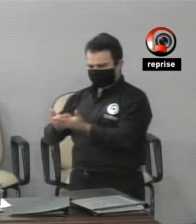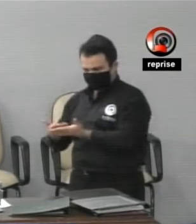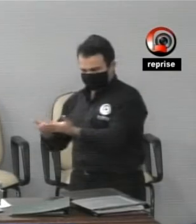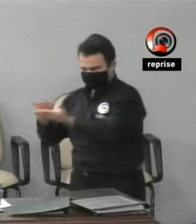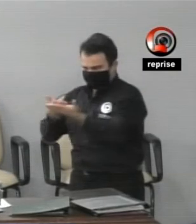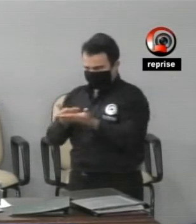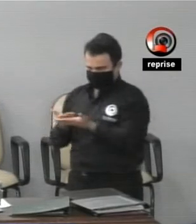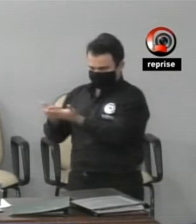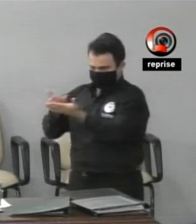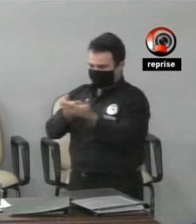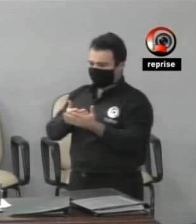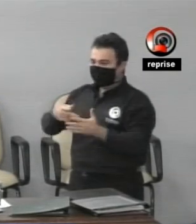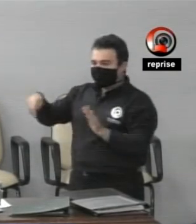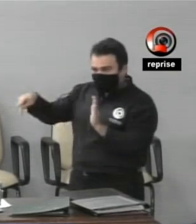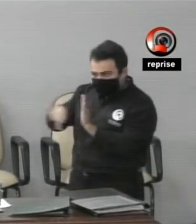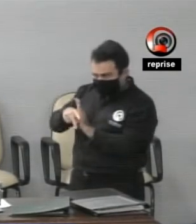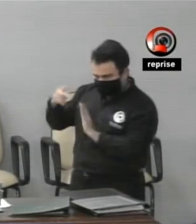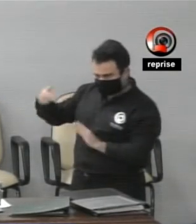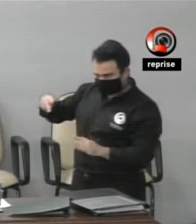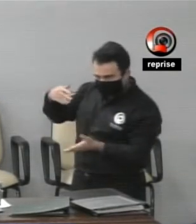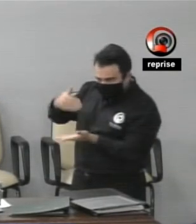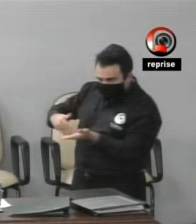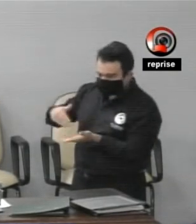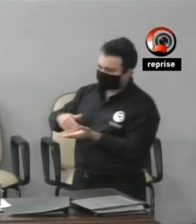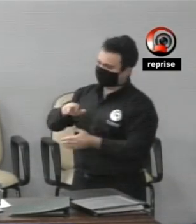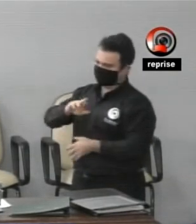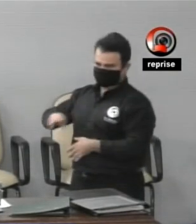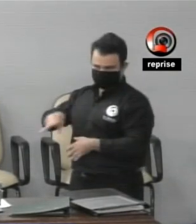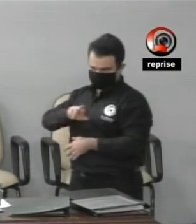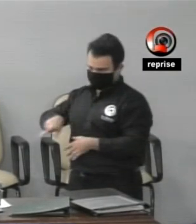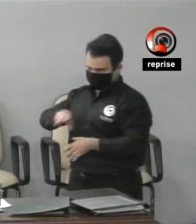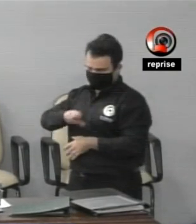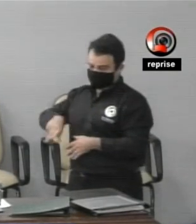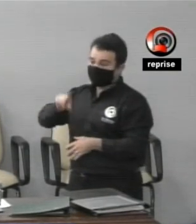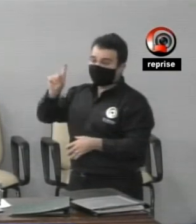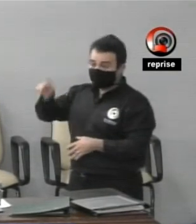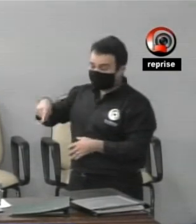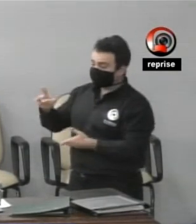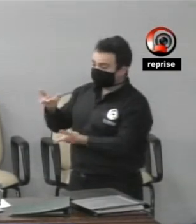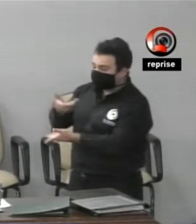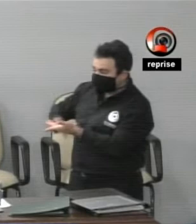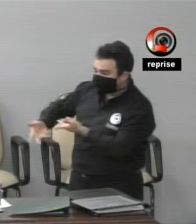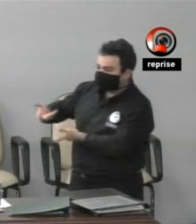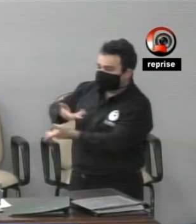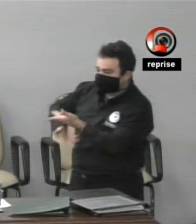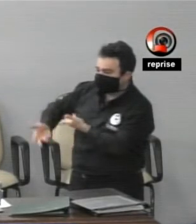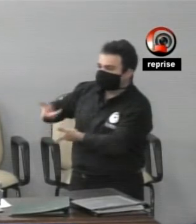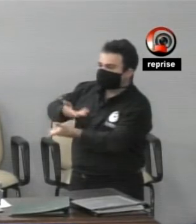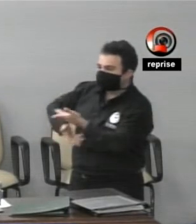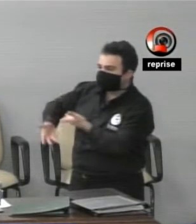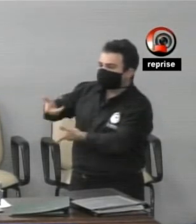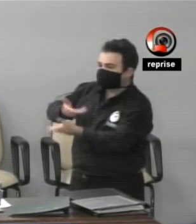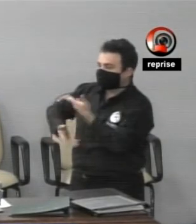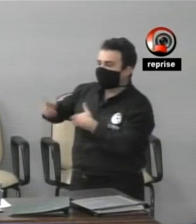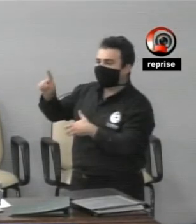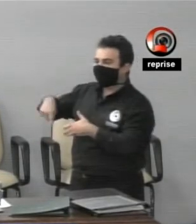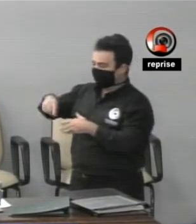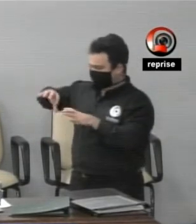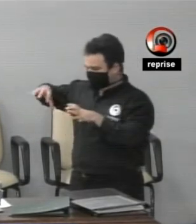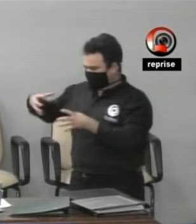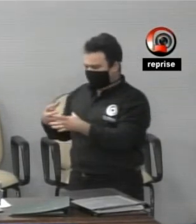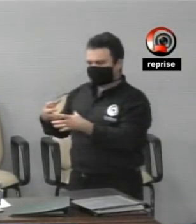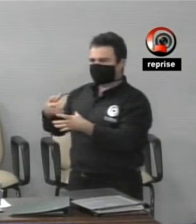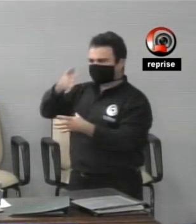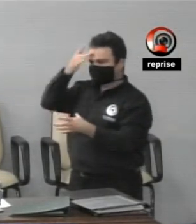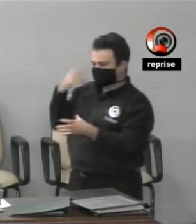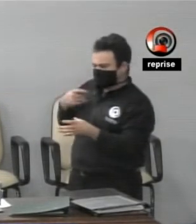pelo secretário. A ideia é que ela seja participativa e ampliada. Ela não é só composta por membros da